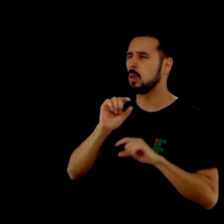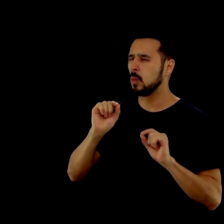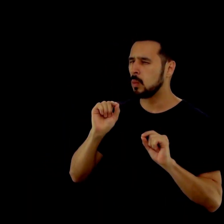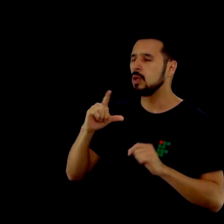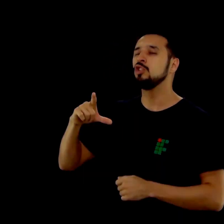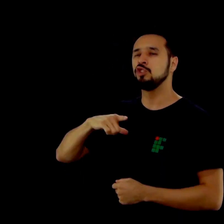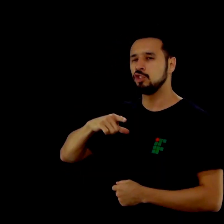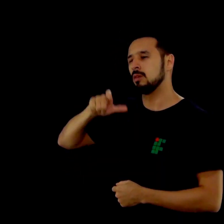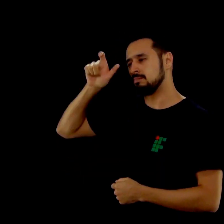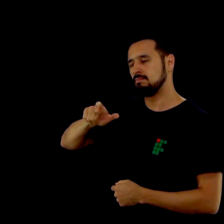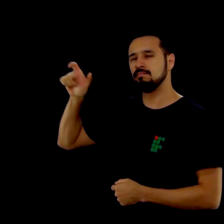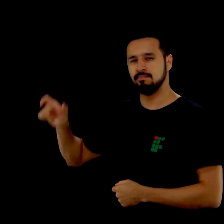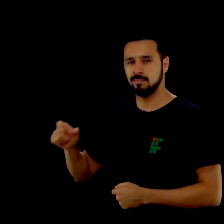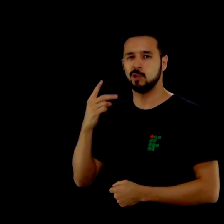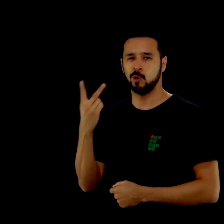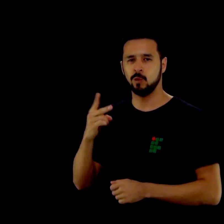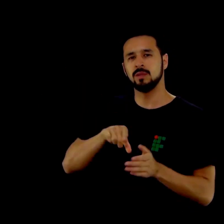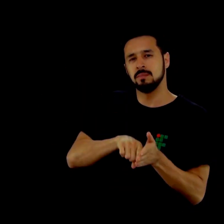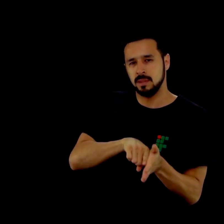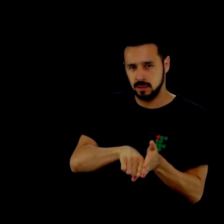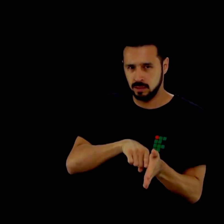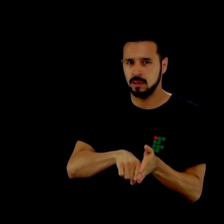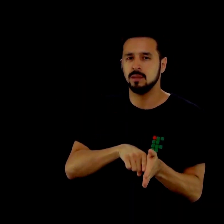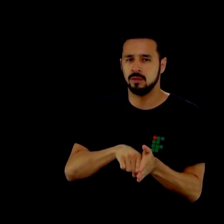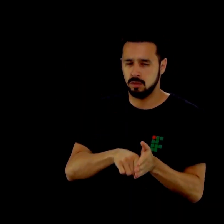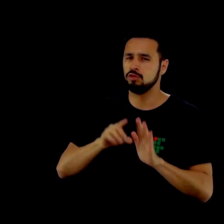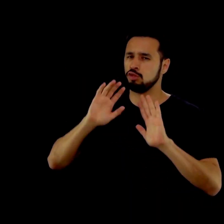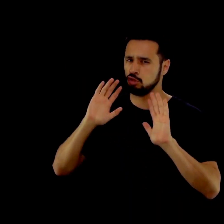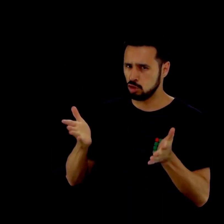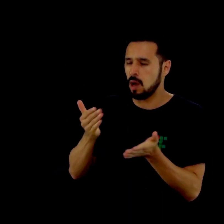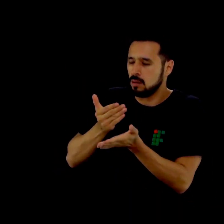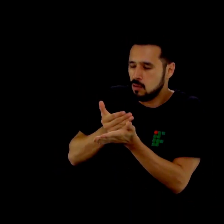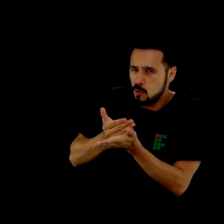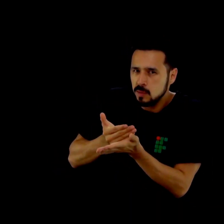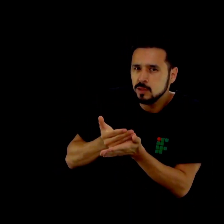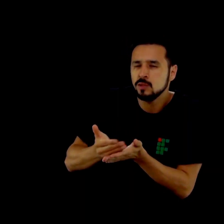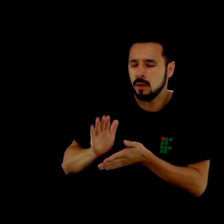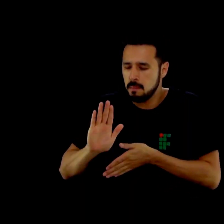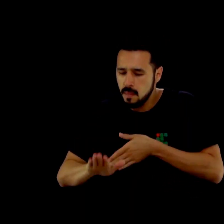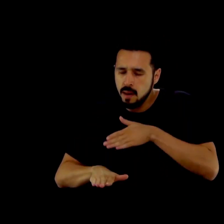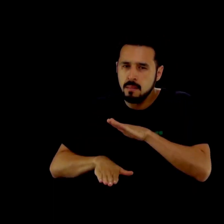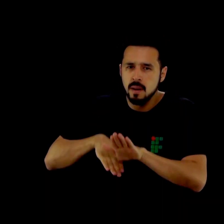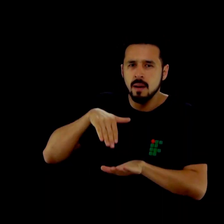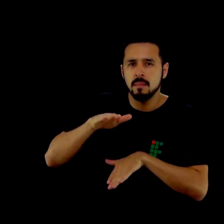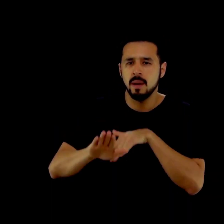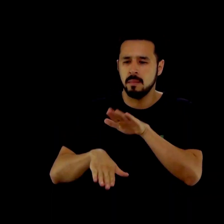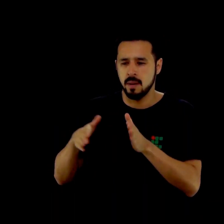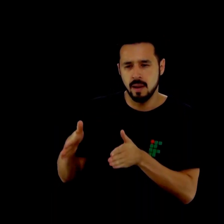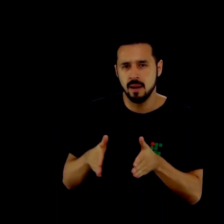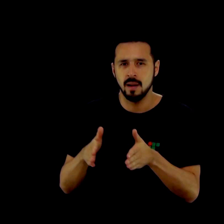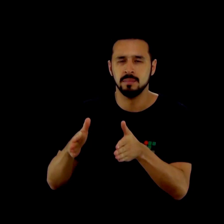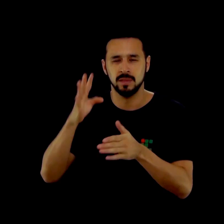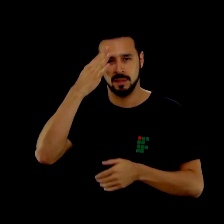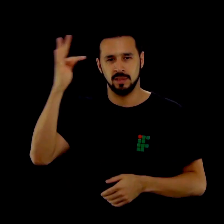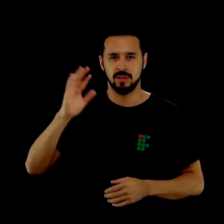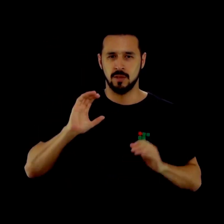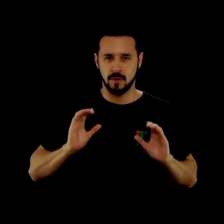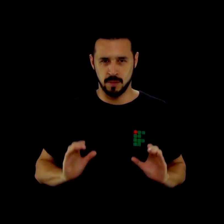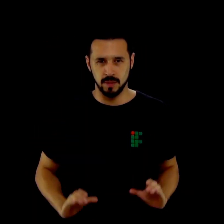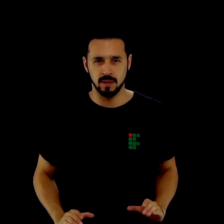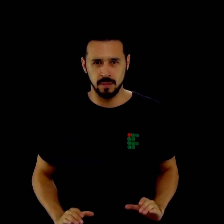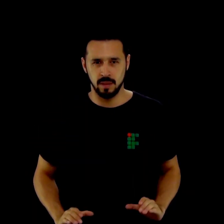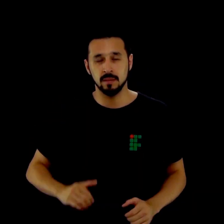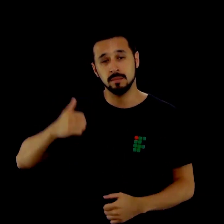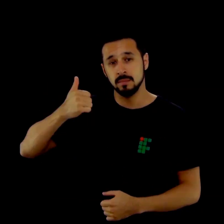Importante ser lembrado que antes de Watson, dois pesquisadores deram os primeiros passos dessa abordagem.